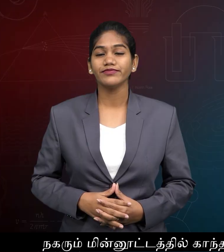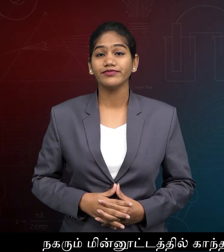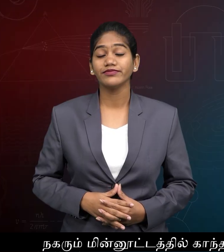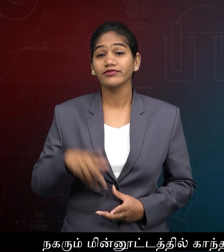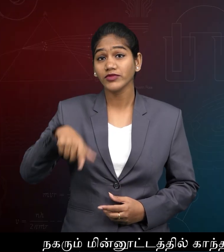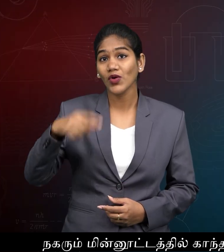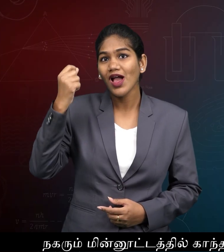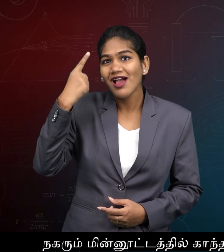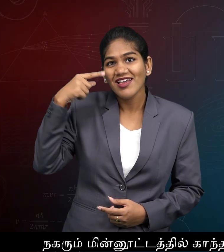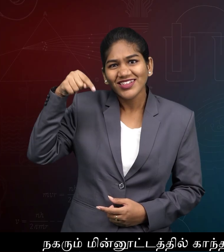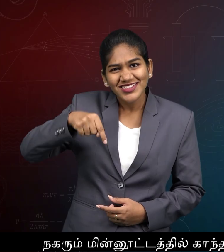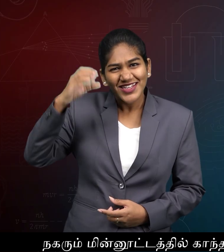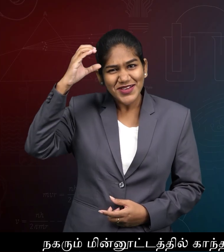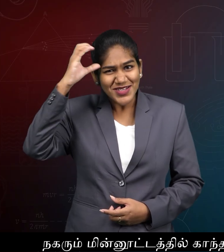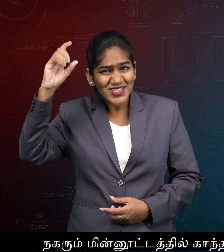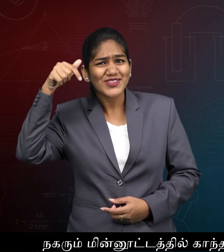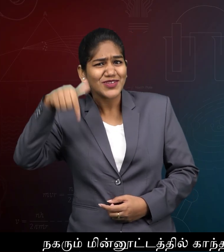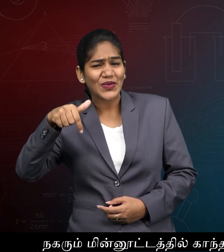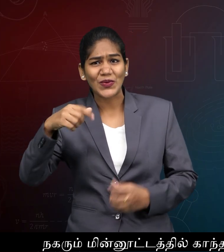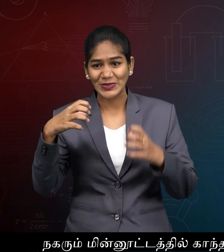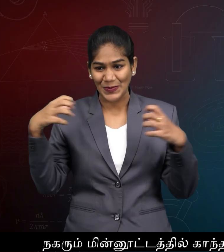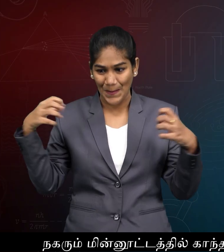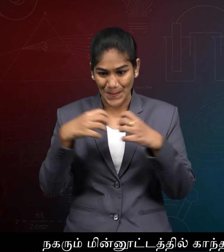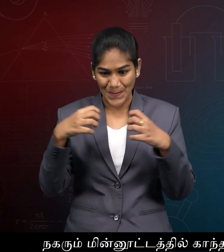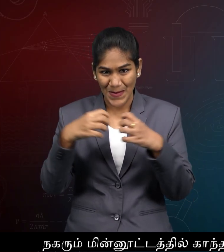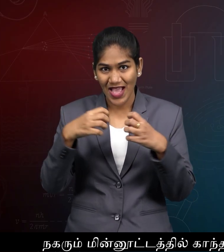நகரும் மின்னோட்டத்தில் காந்த விசையின் கருத்தை புரிந்து கொள்ள